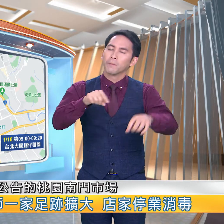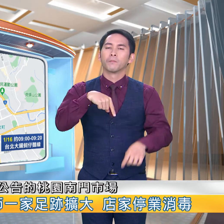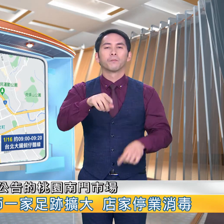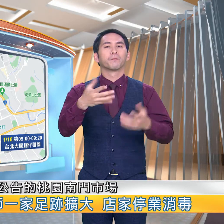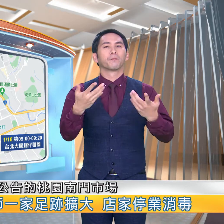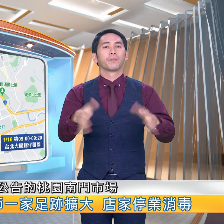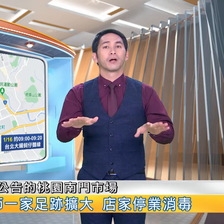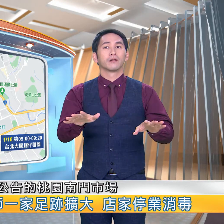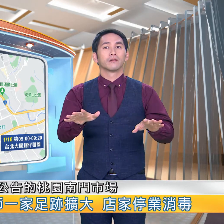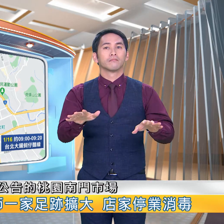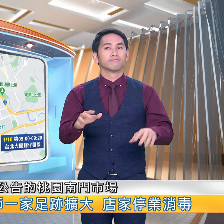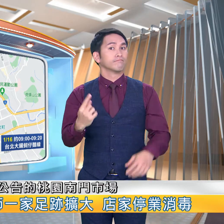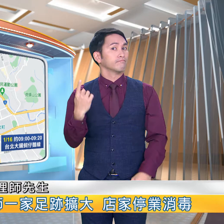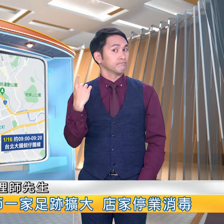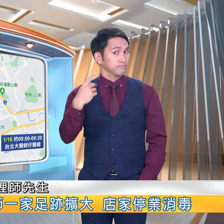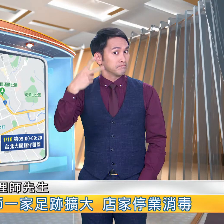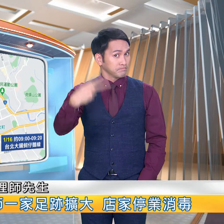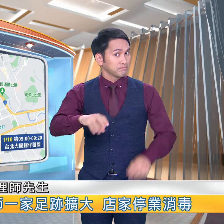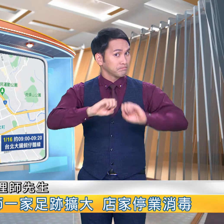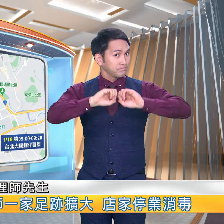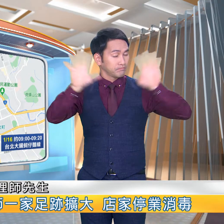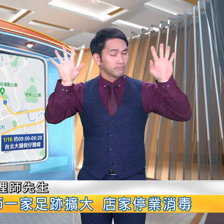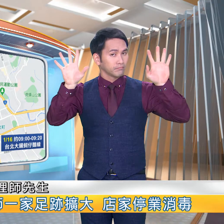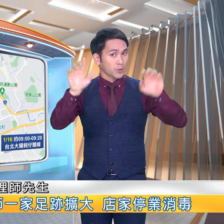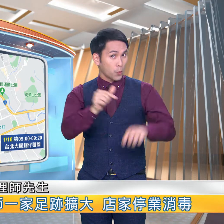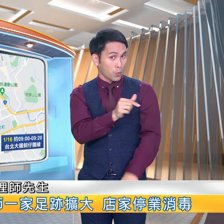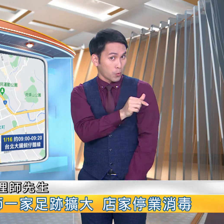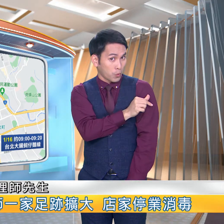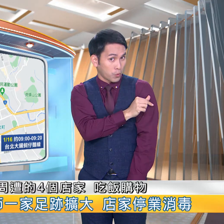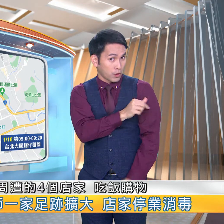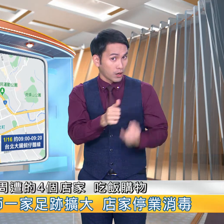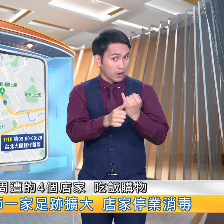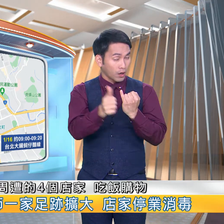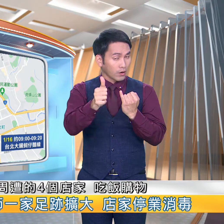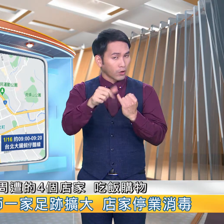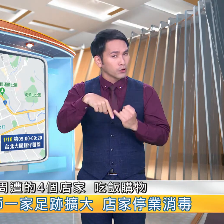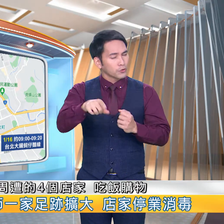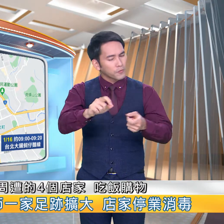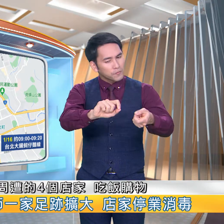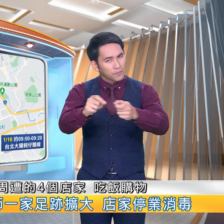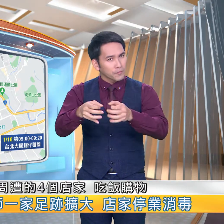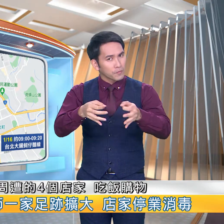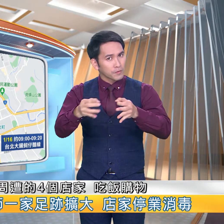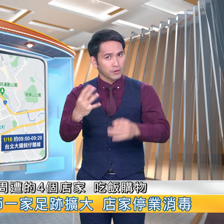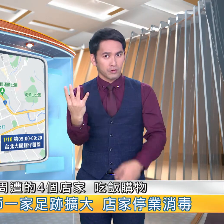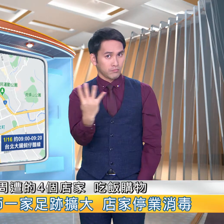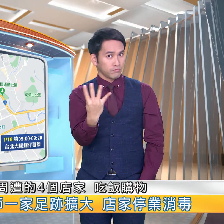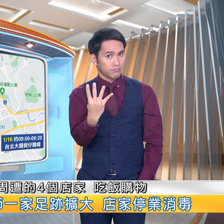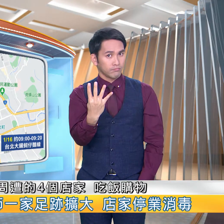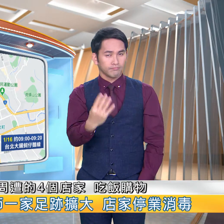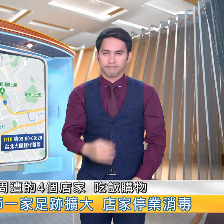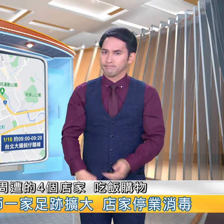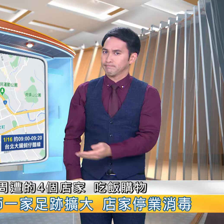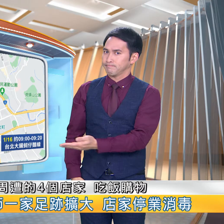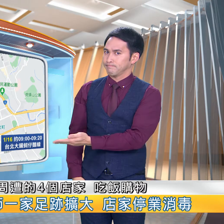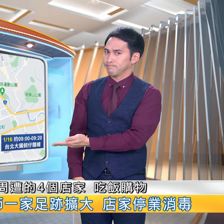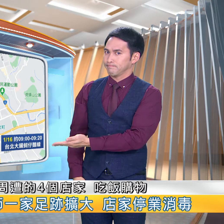市场，按865的护理师先生也曾经到过周围的四个店家吃饭购